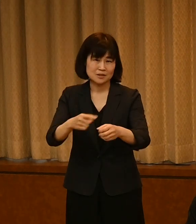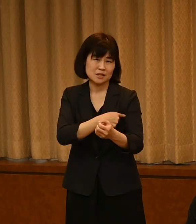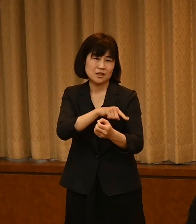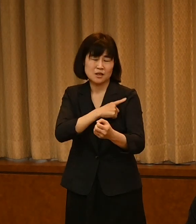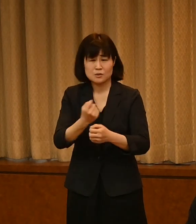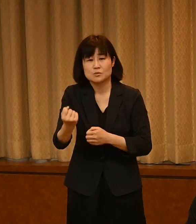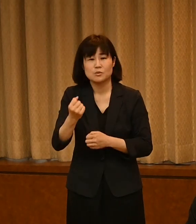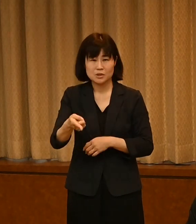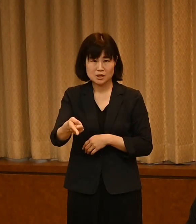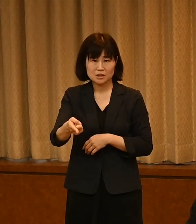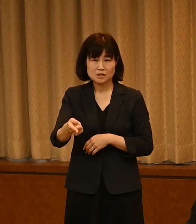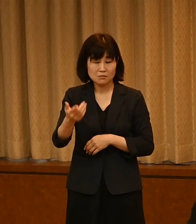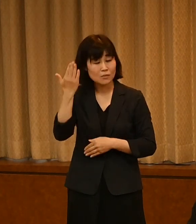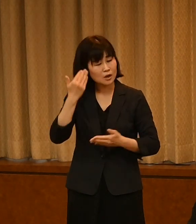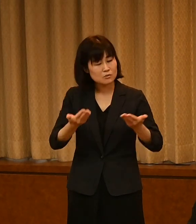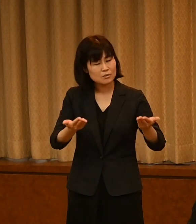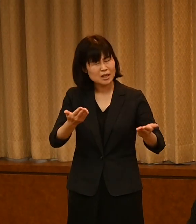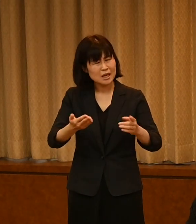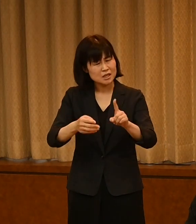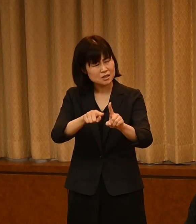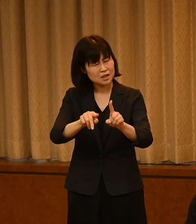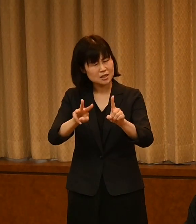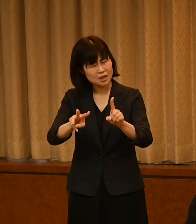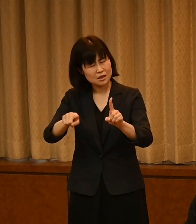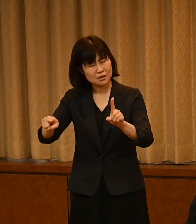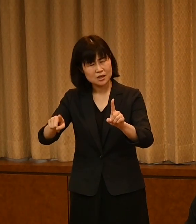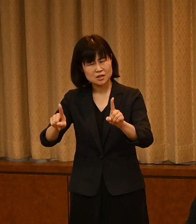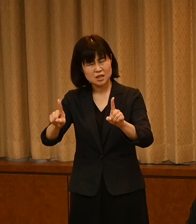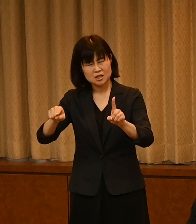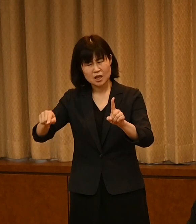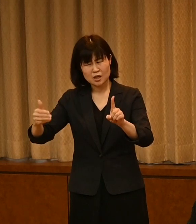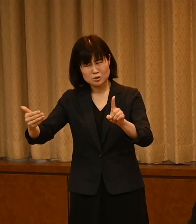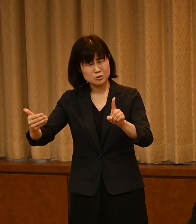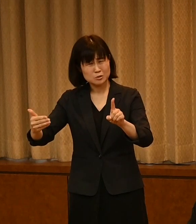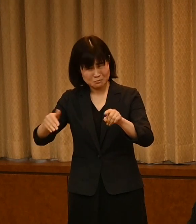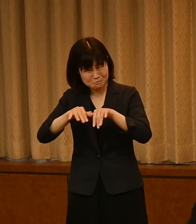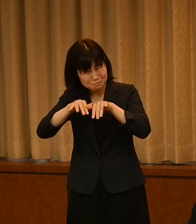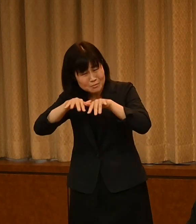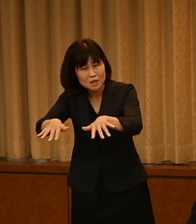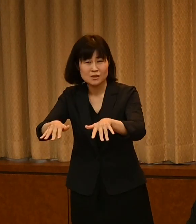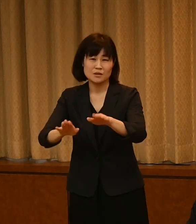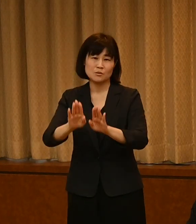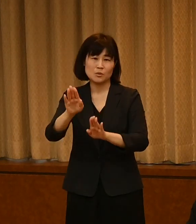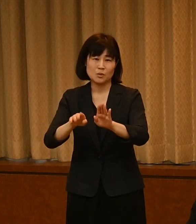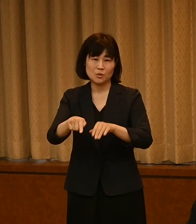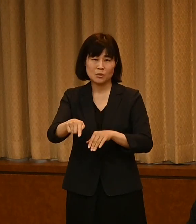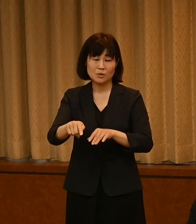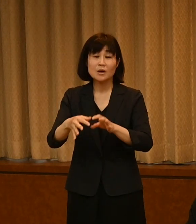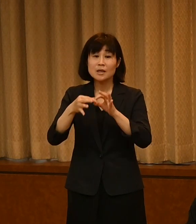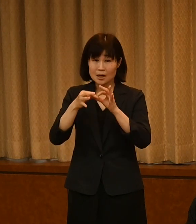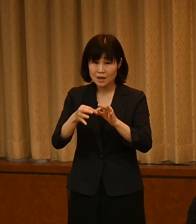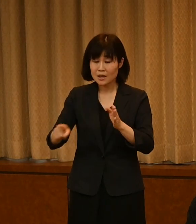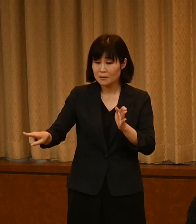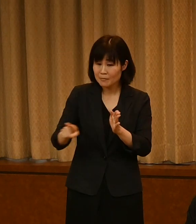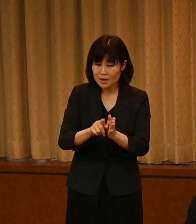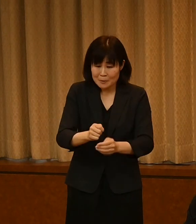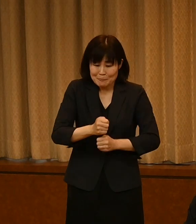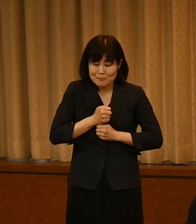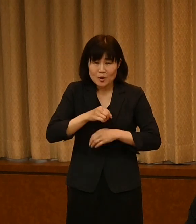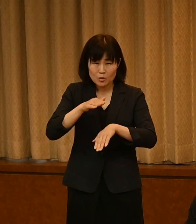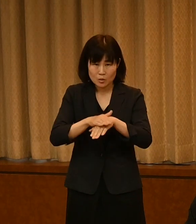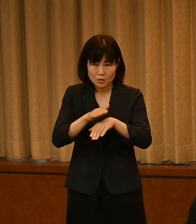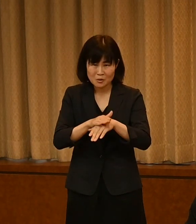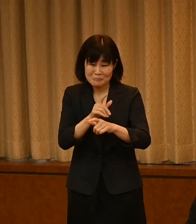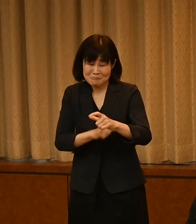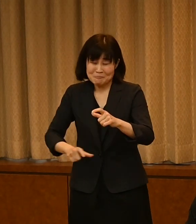倍強いとされており、さらに一歩踏み込んだ対策がぜひとも必要です。